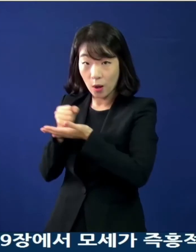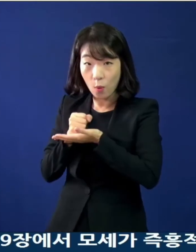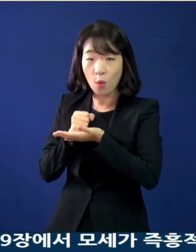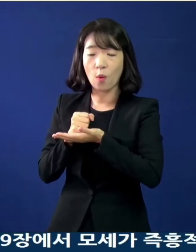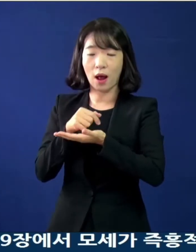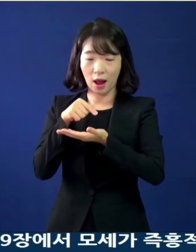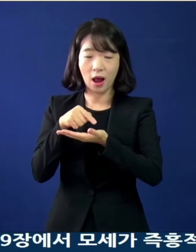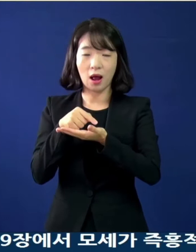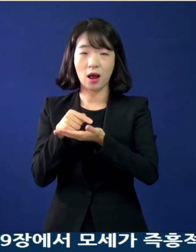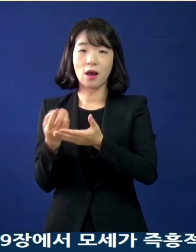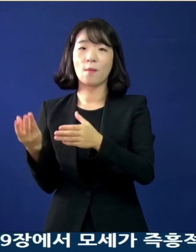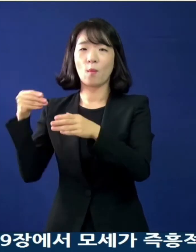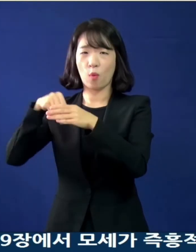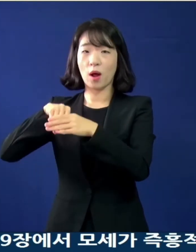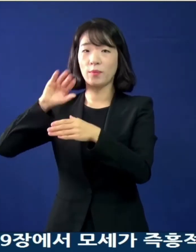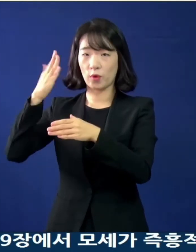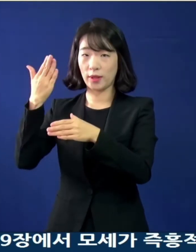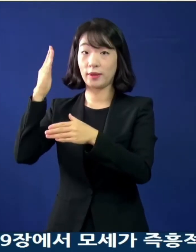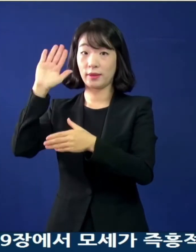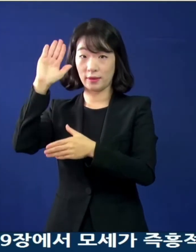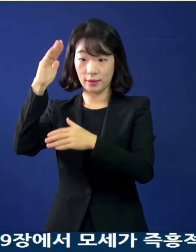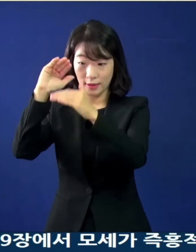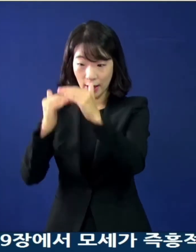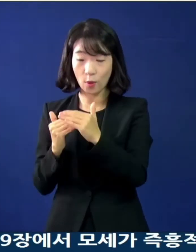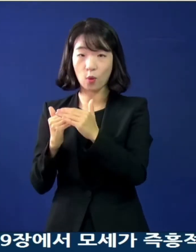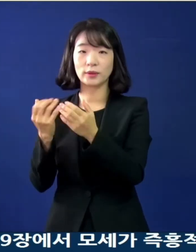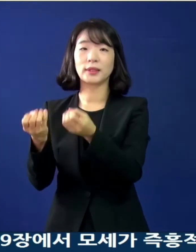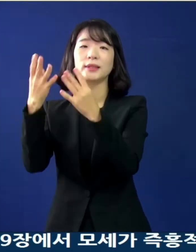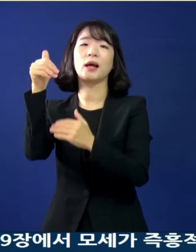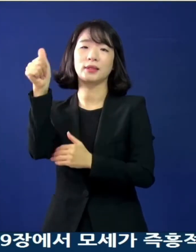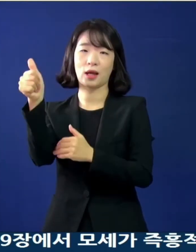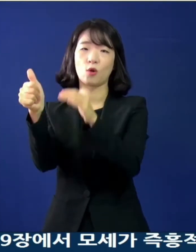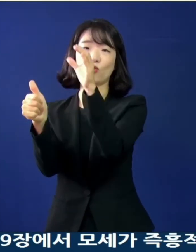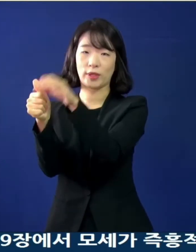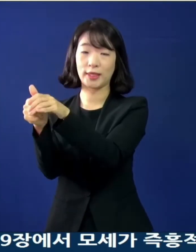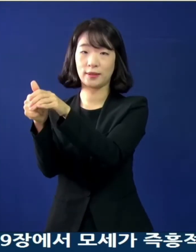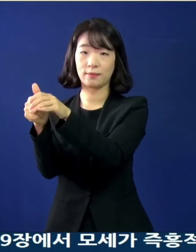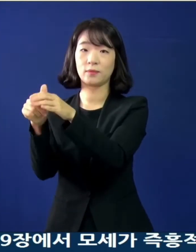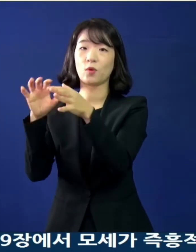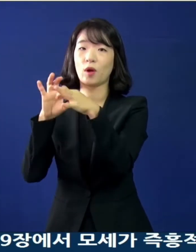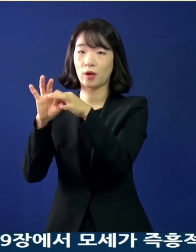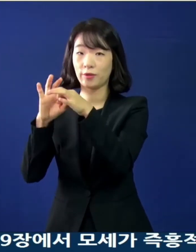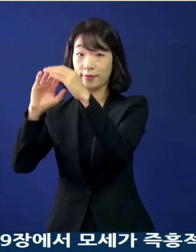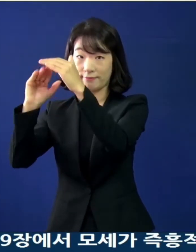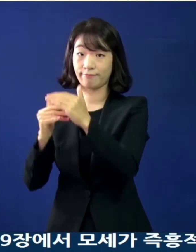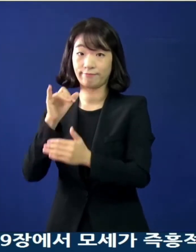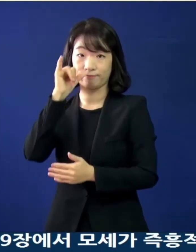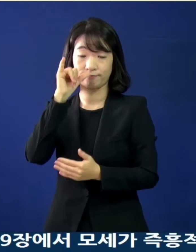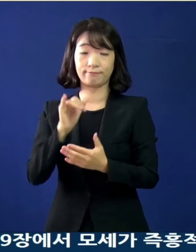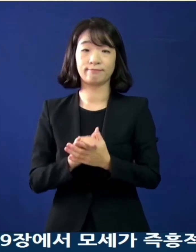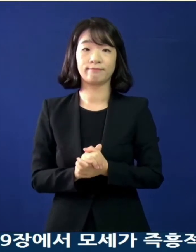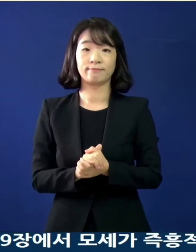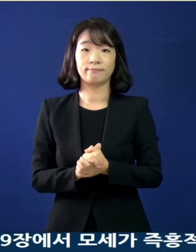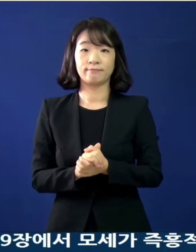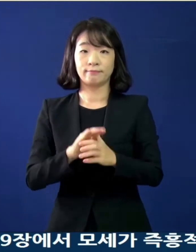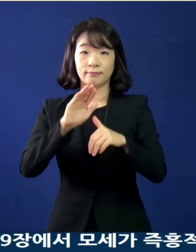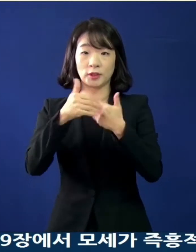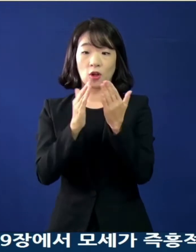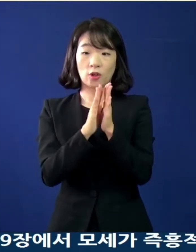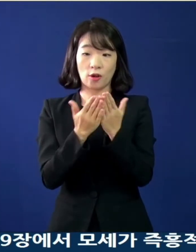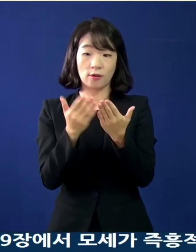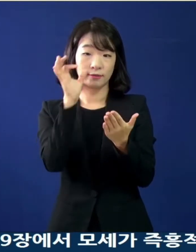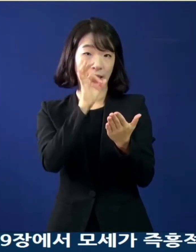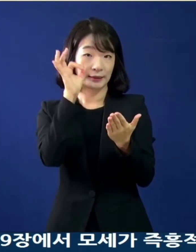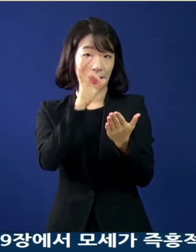있었던 내용이었습니다. 출애굽기 29장을 살펴봤으면 좋겠는데 성경 찾아보십시다.